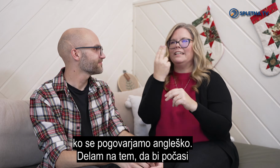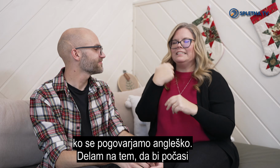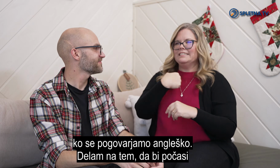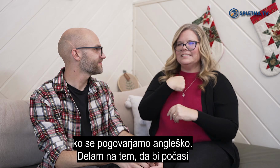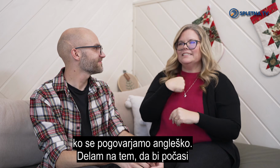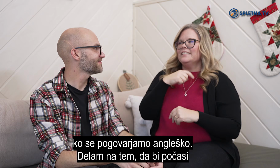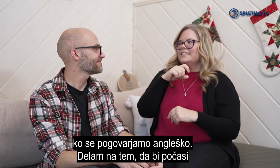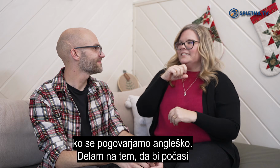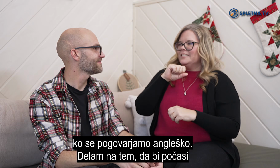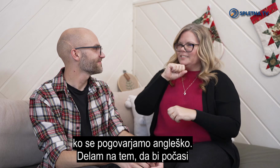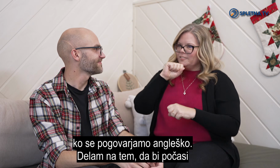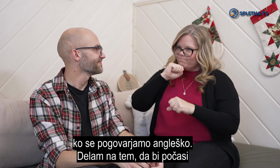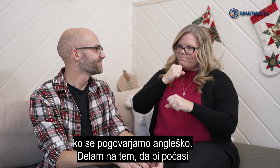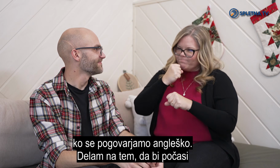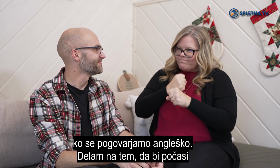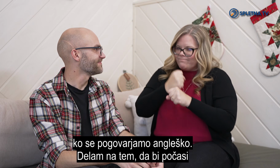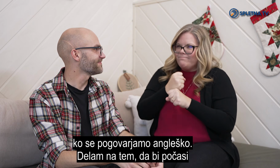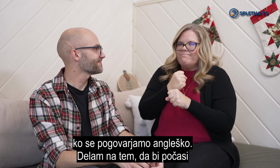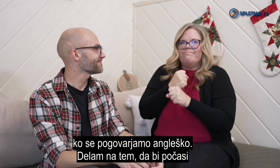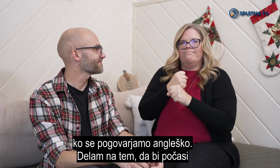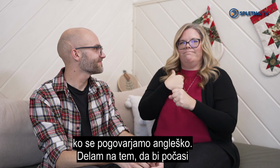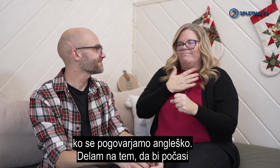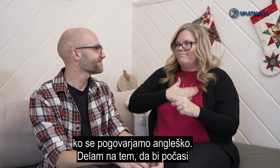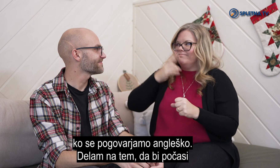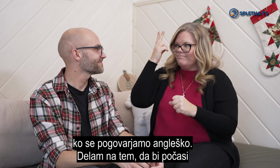Delam na tem, da bi počasi razumela slovensko in mi kar gre.